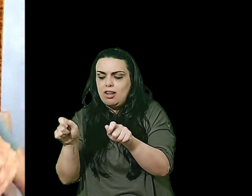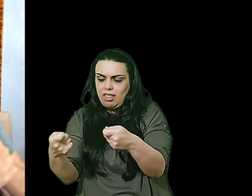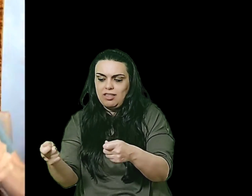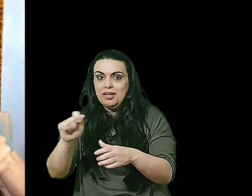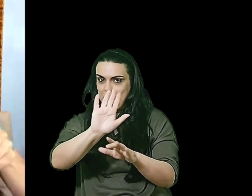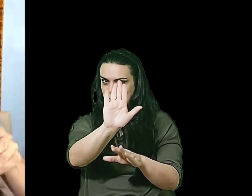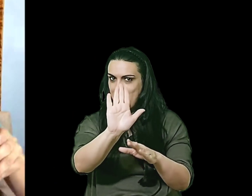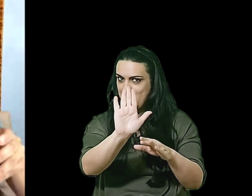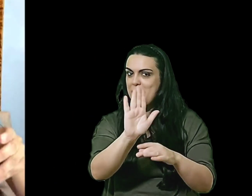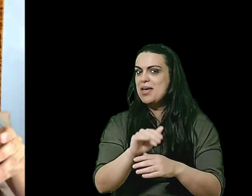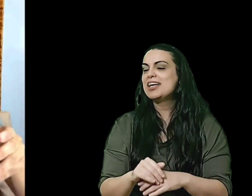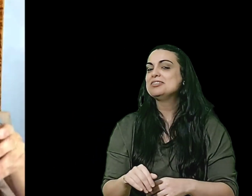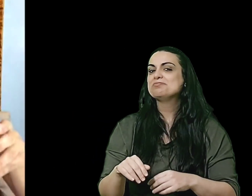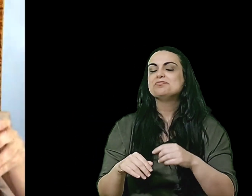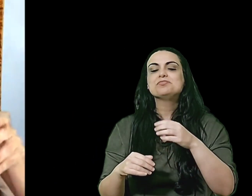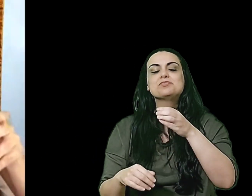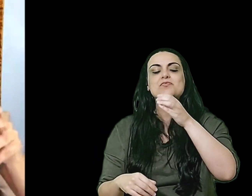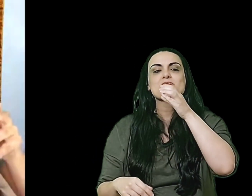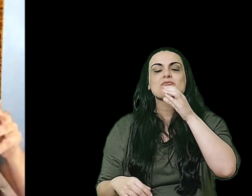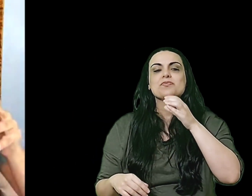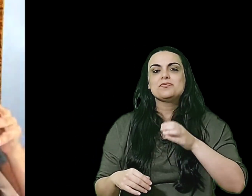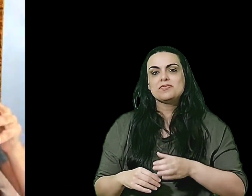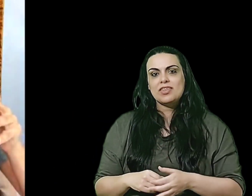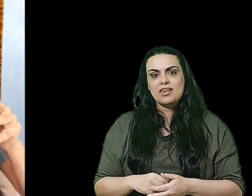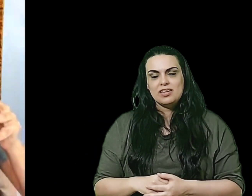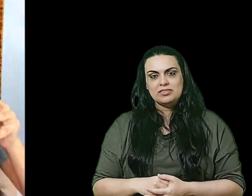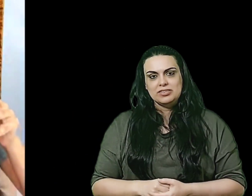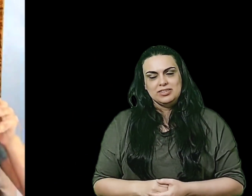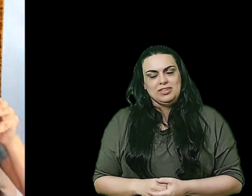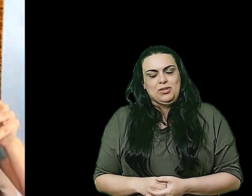gelinho aqui, peraí que isso aqui é de Deus, um minutinho.